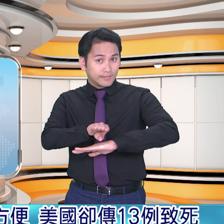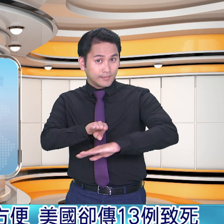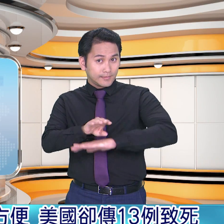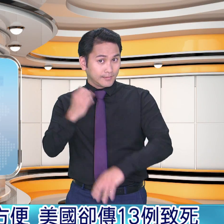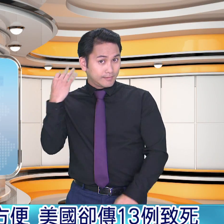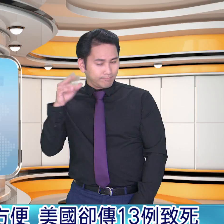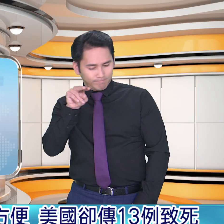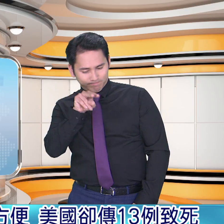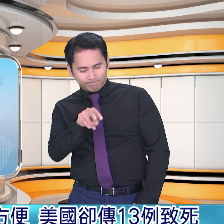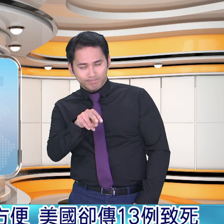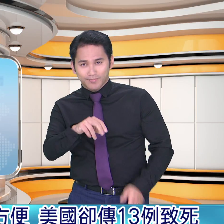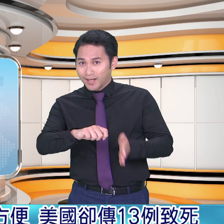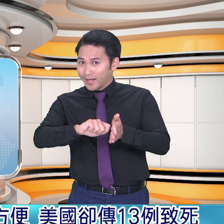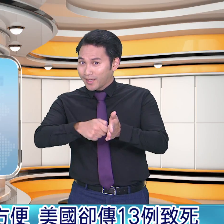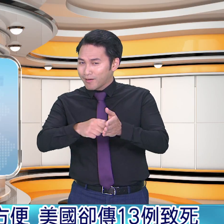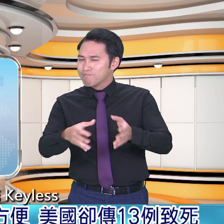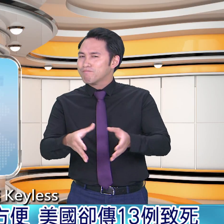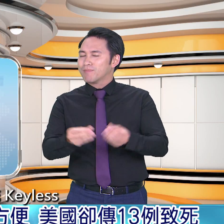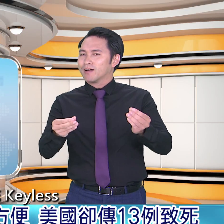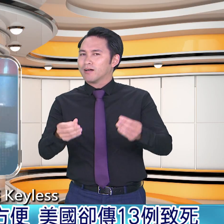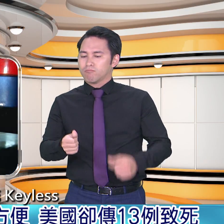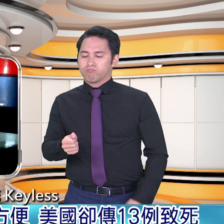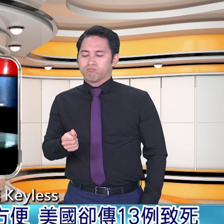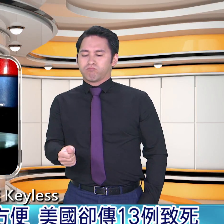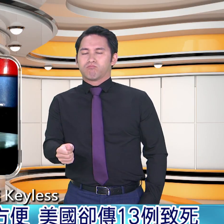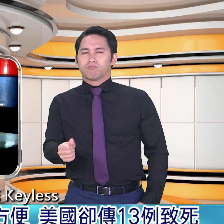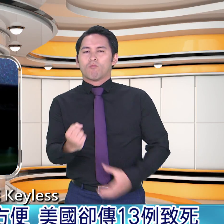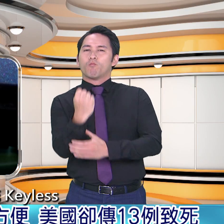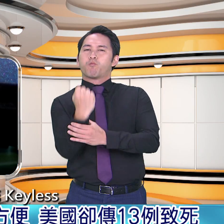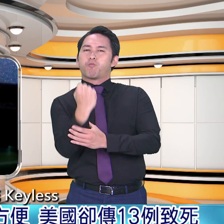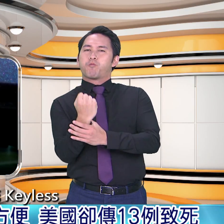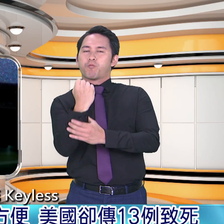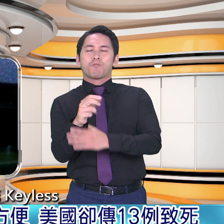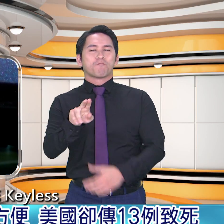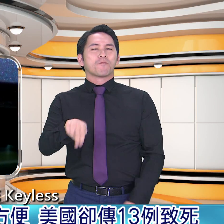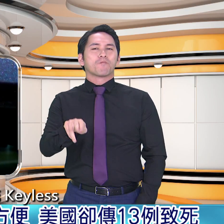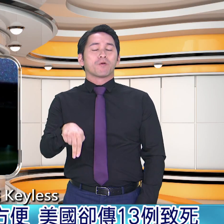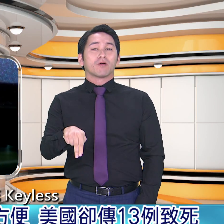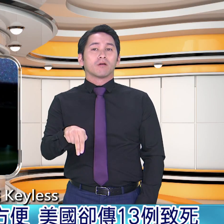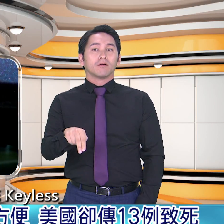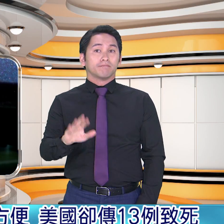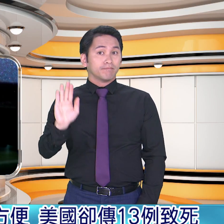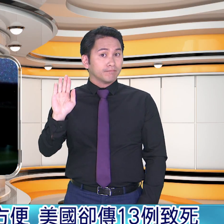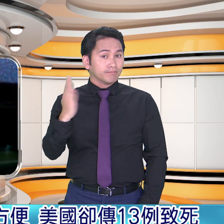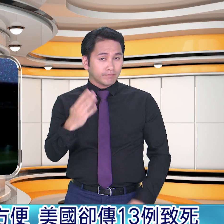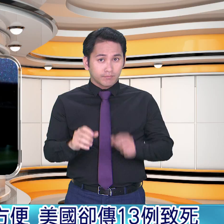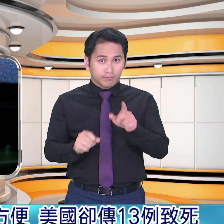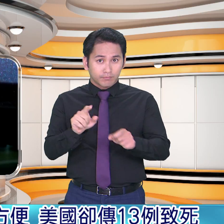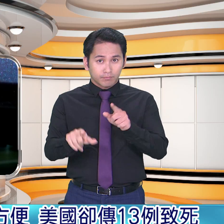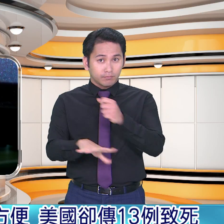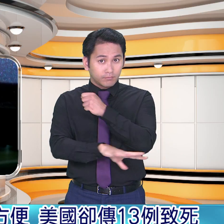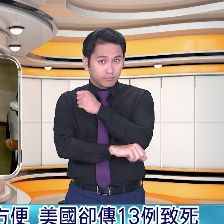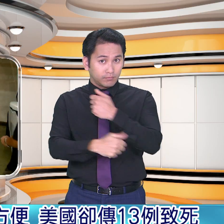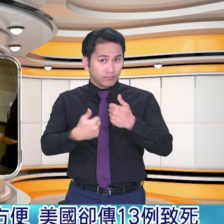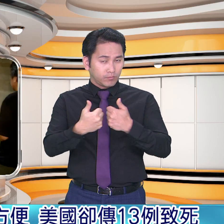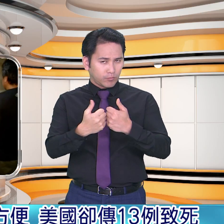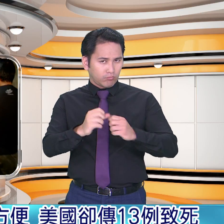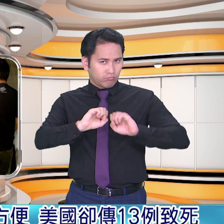有不少新的车款有免钥匙启动系统 Keyless， 但是消基会警告，在美